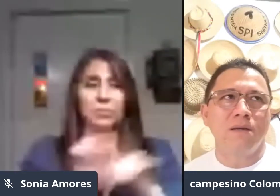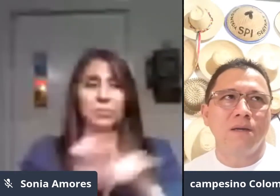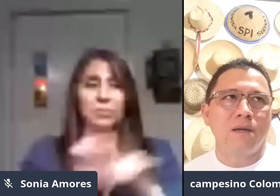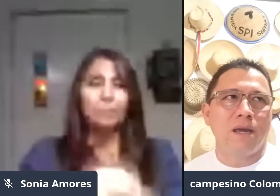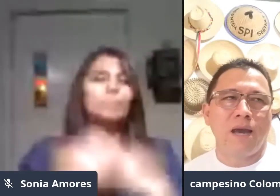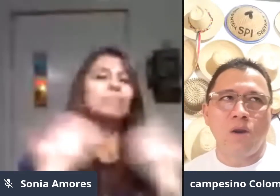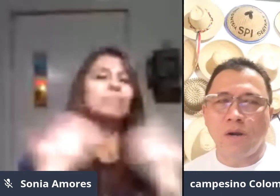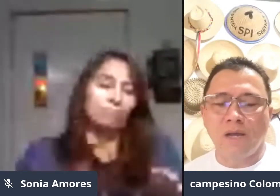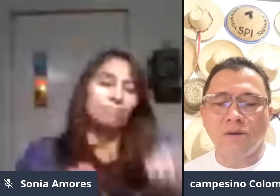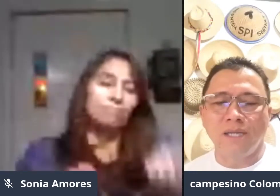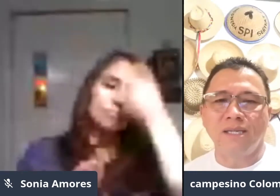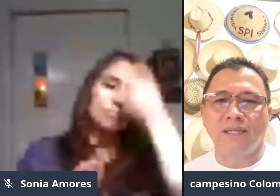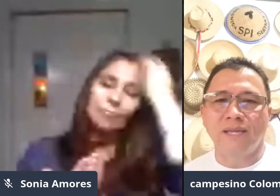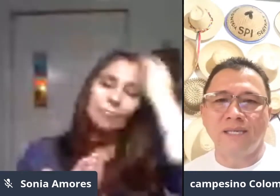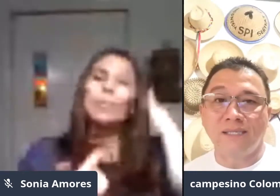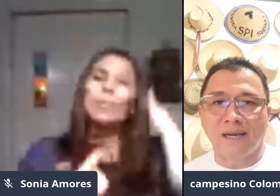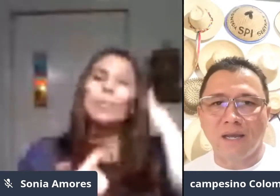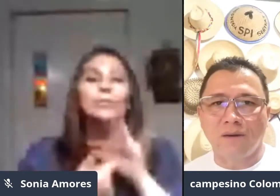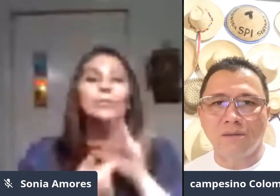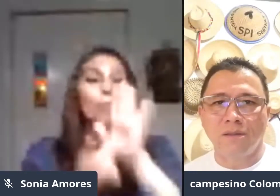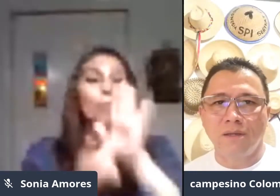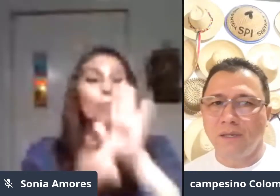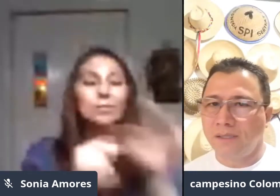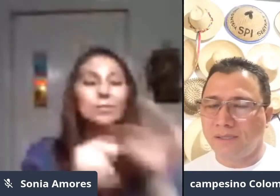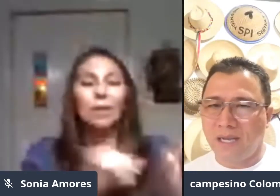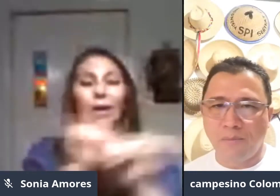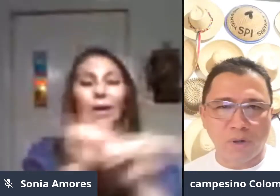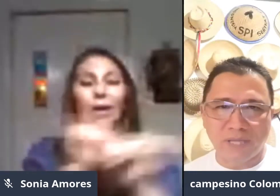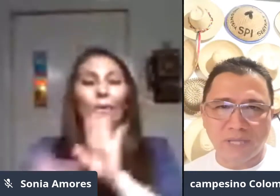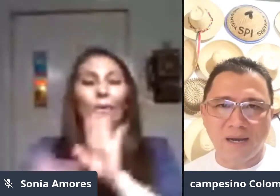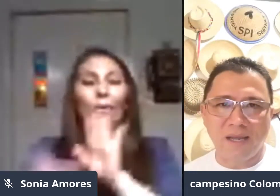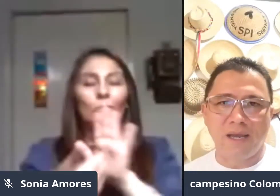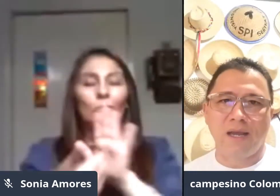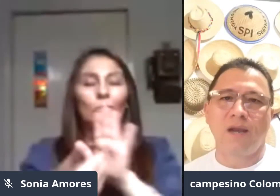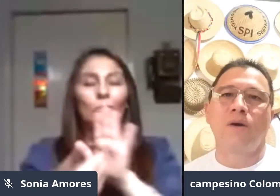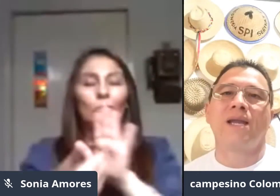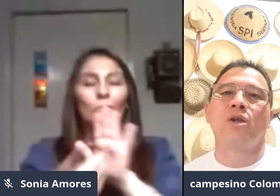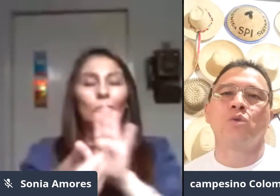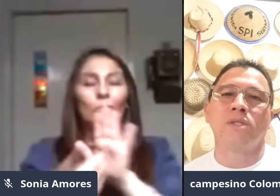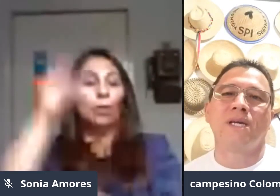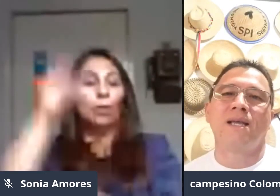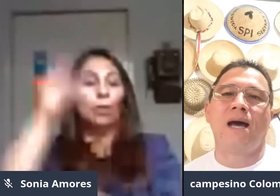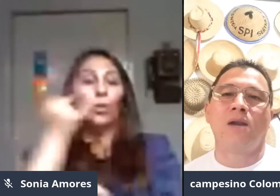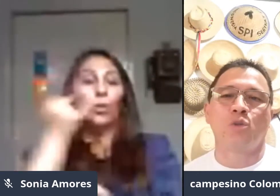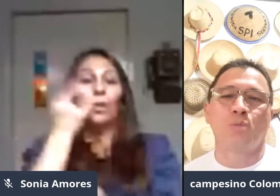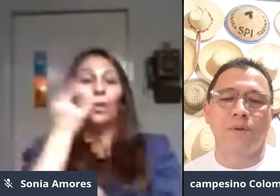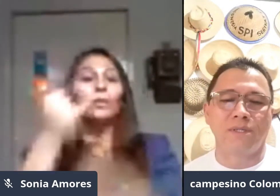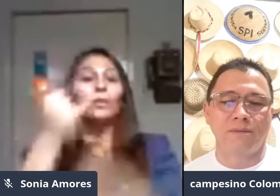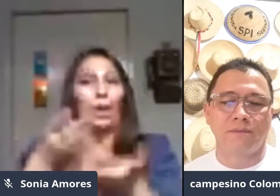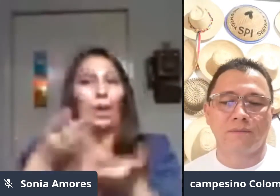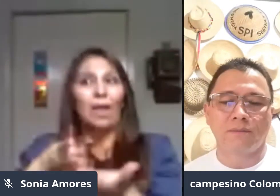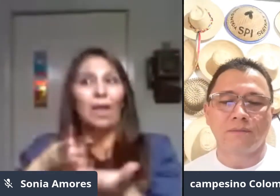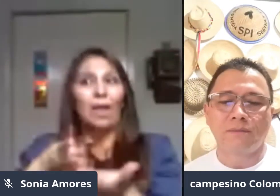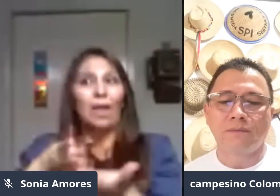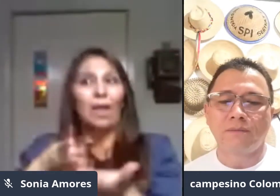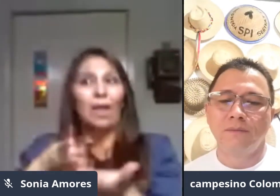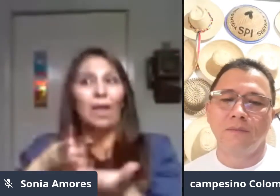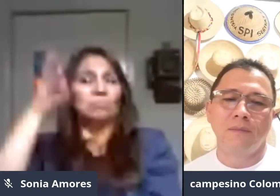comienzo, que a los ricos les interesa ser ricos sin importarle lo que nos suceda a los pobres.